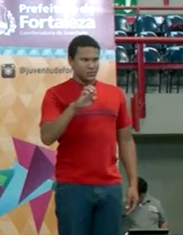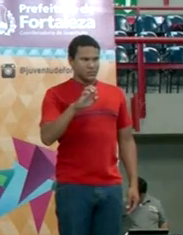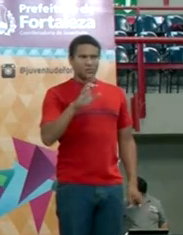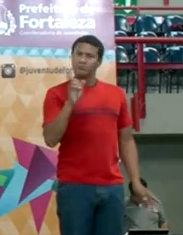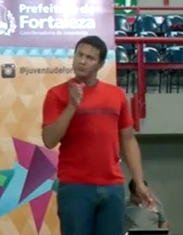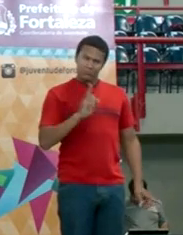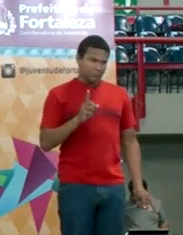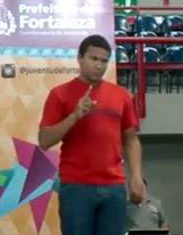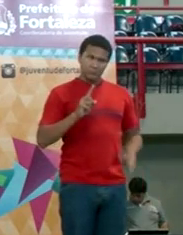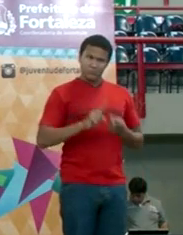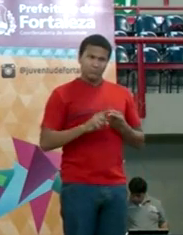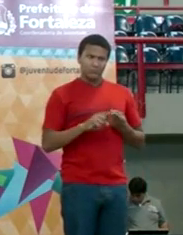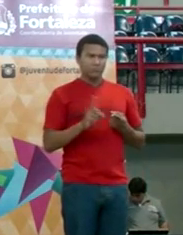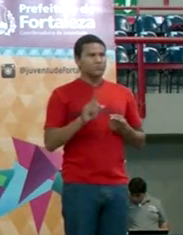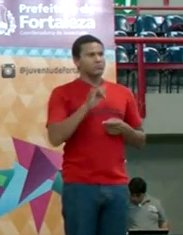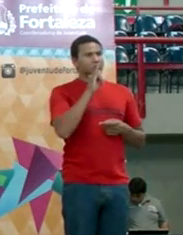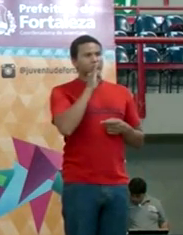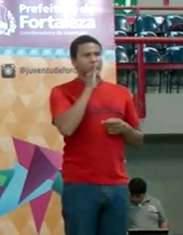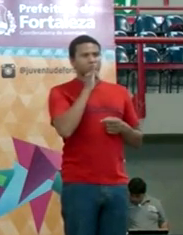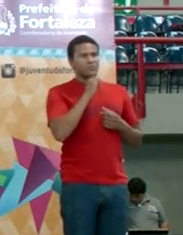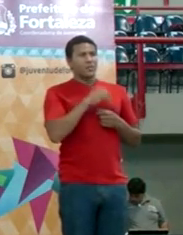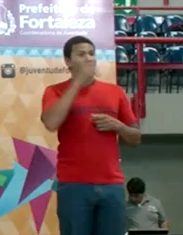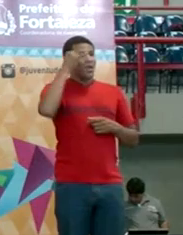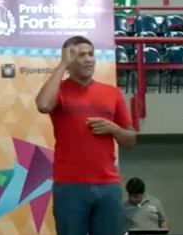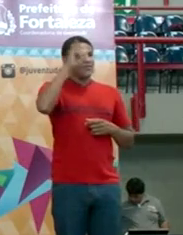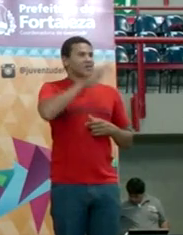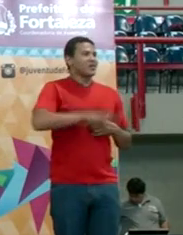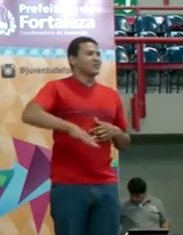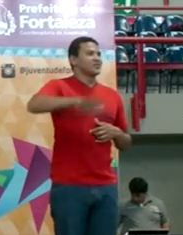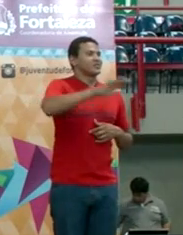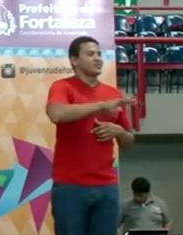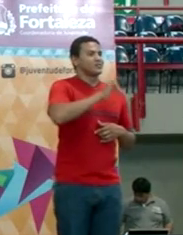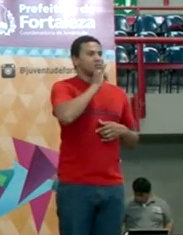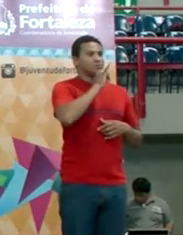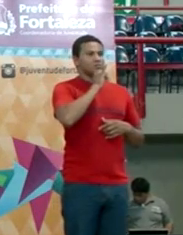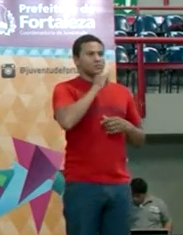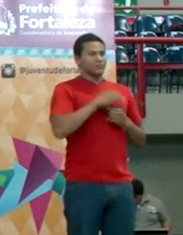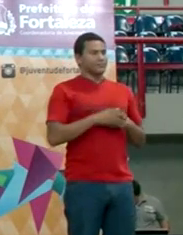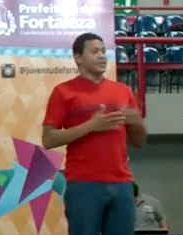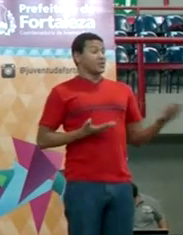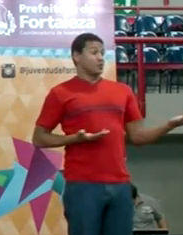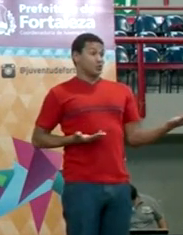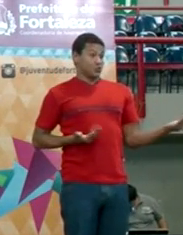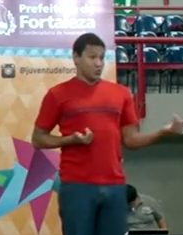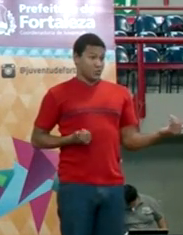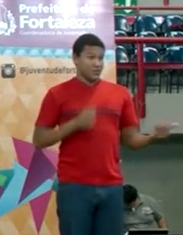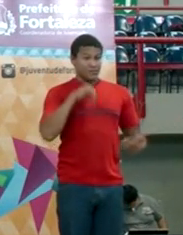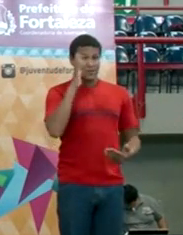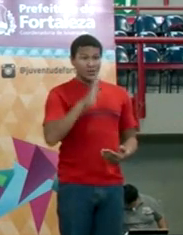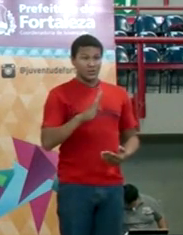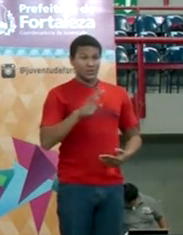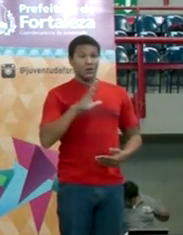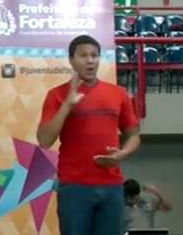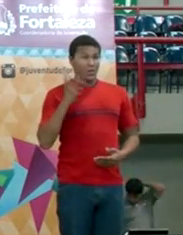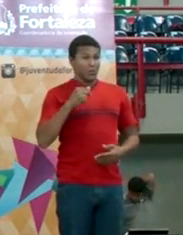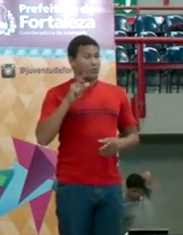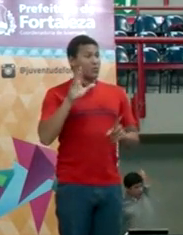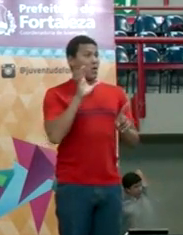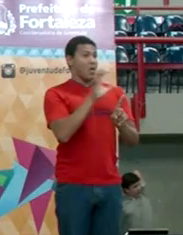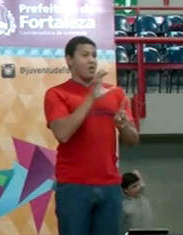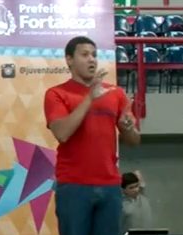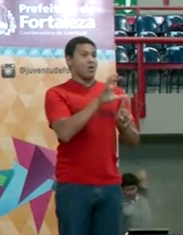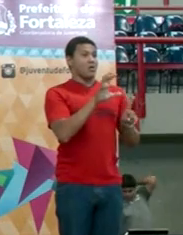exemplo, se eu digo assim, os jovens brasileiros são influenciados pela mídia. Quando eu